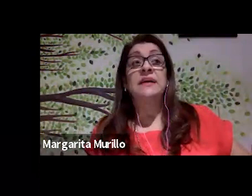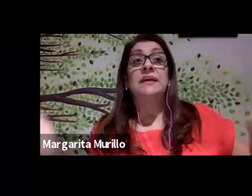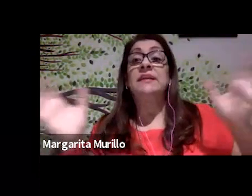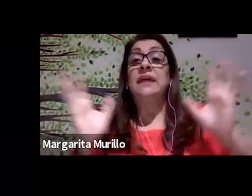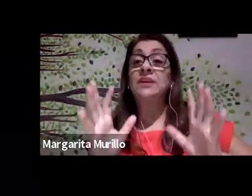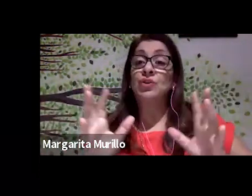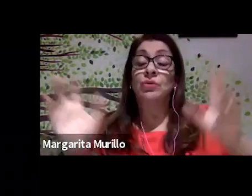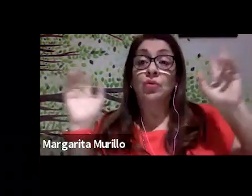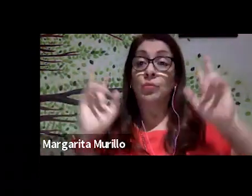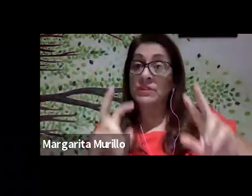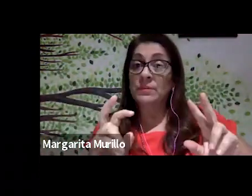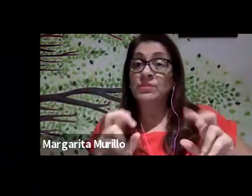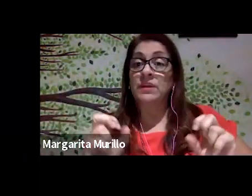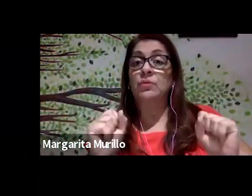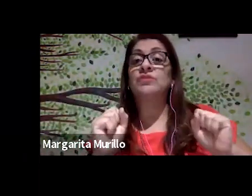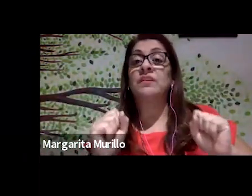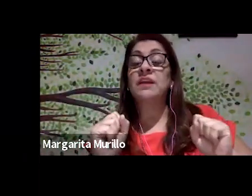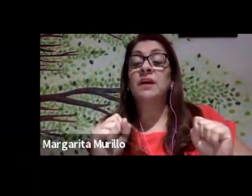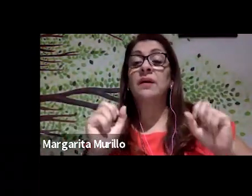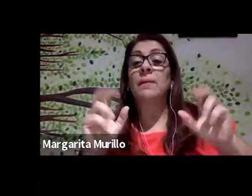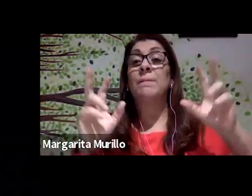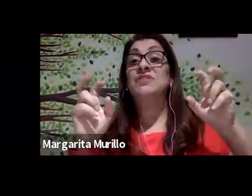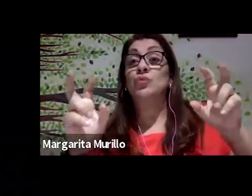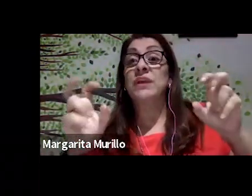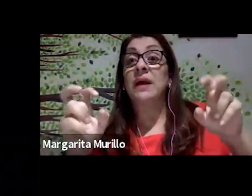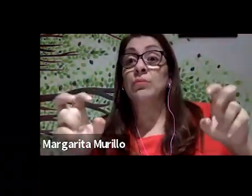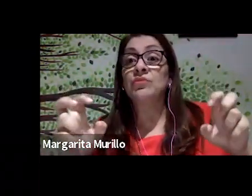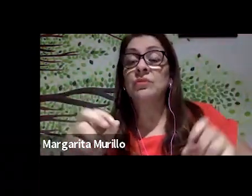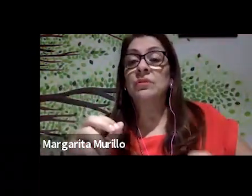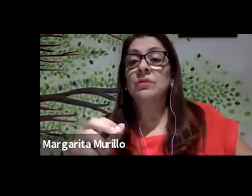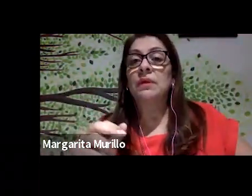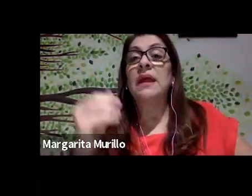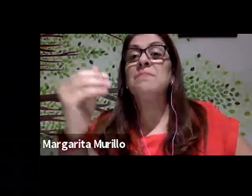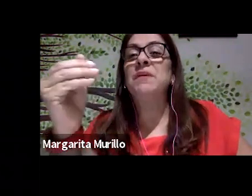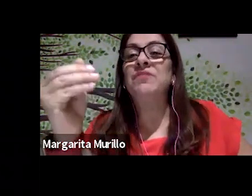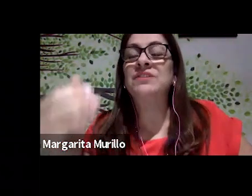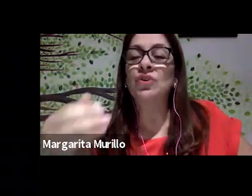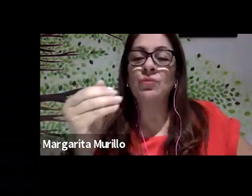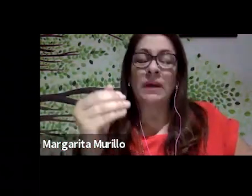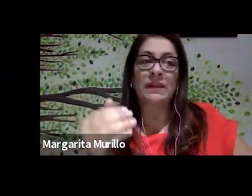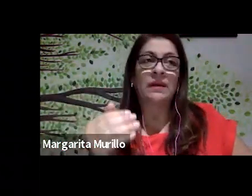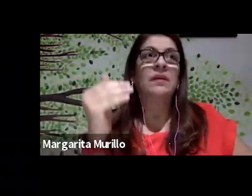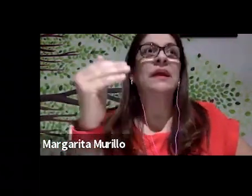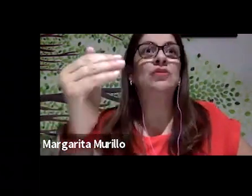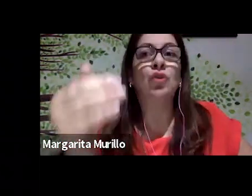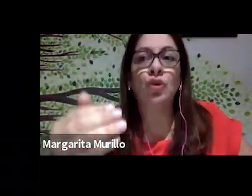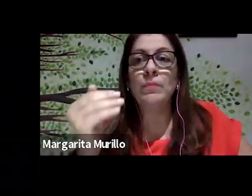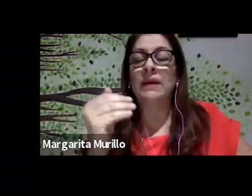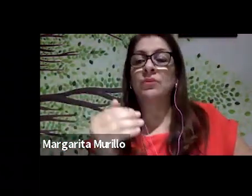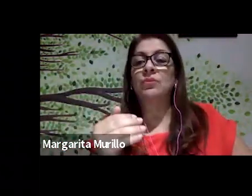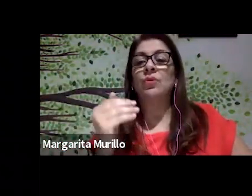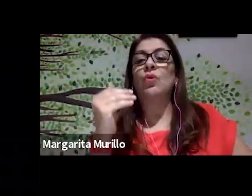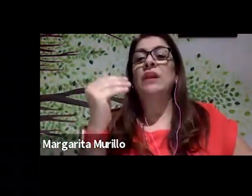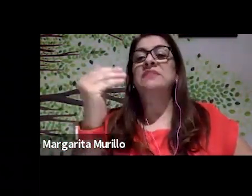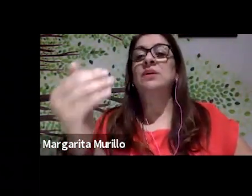me pasa y de hecho como decimos en Costa Rica basuríamos la imperfección humana el dolor